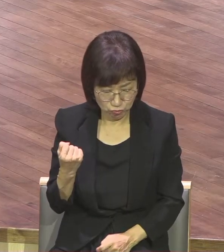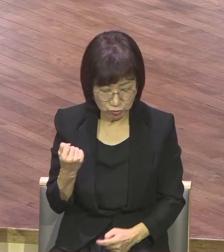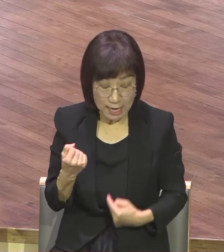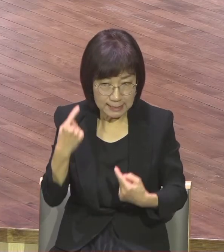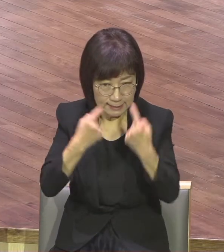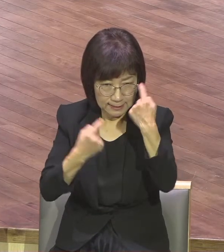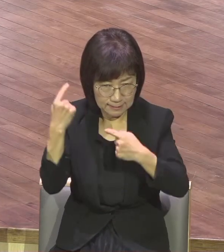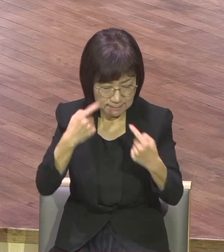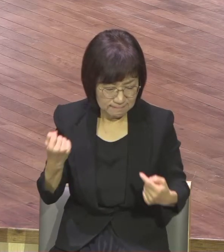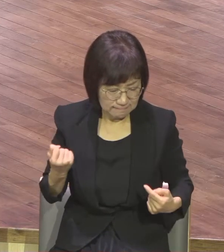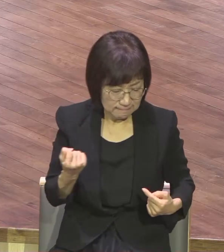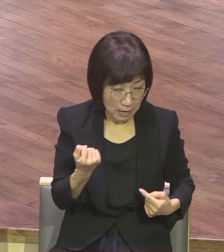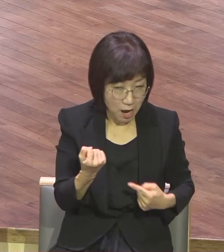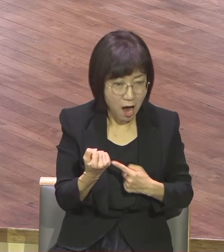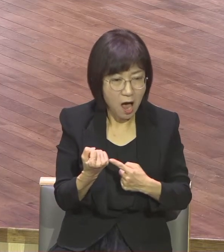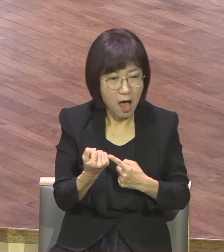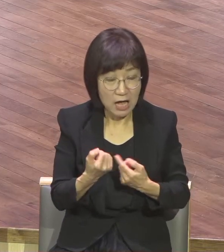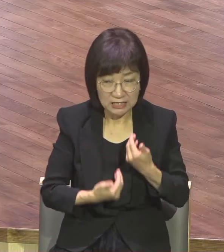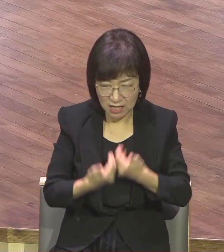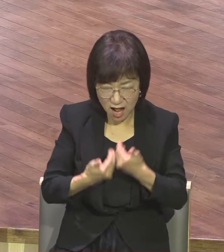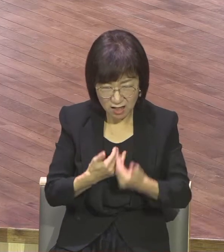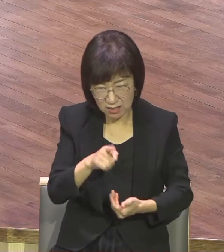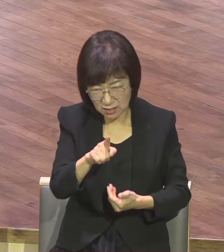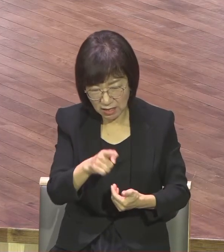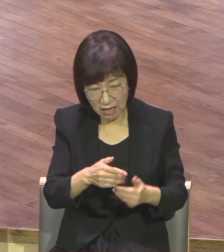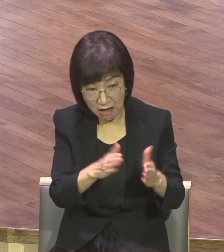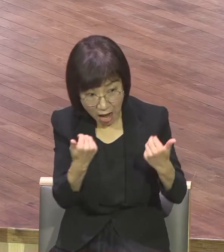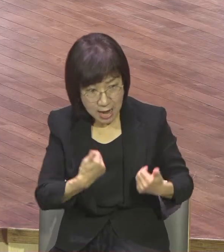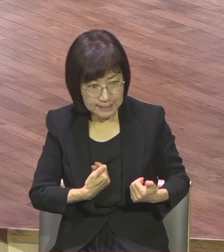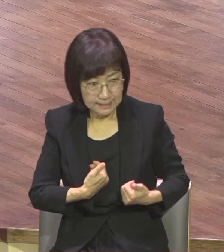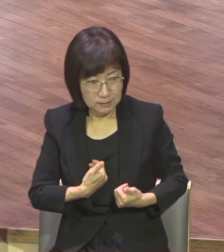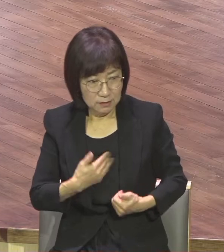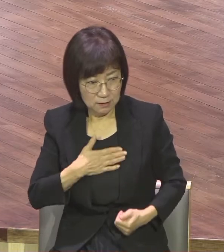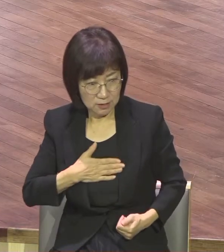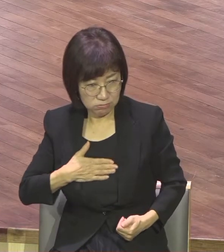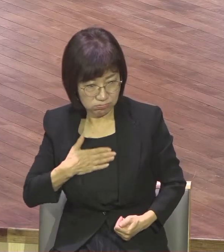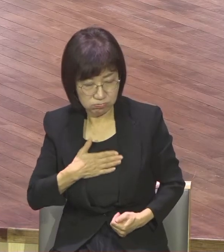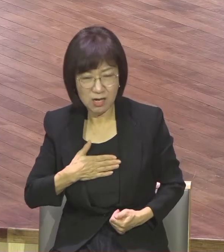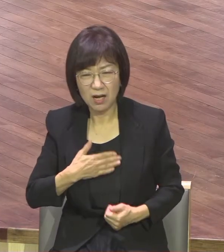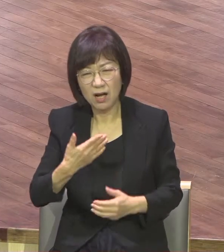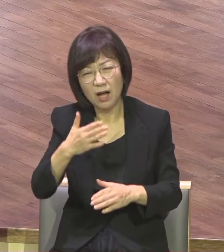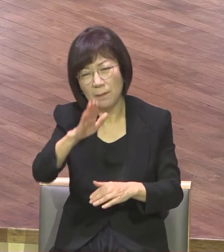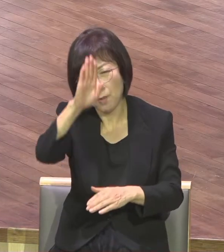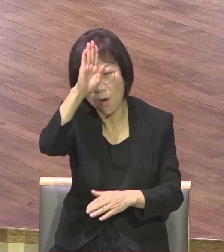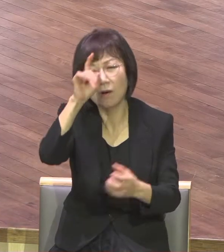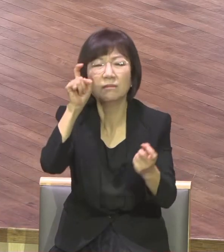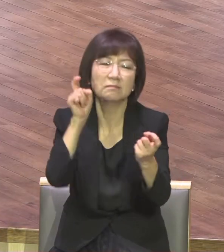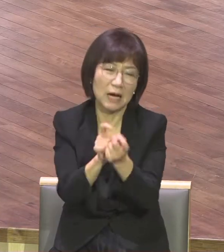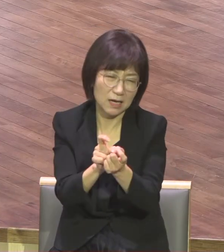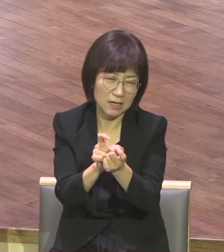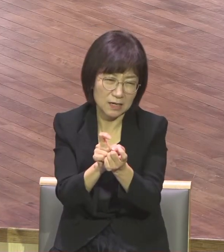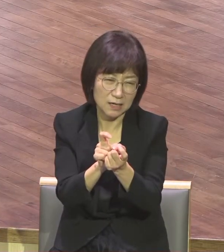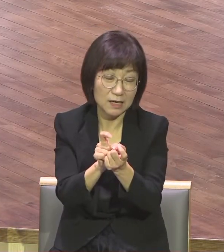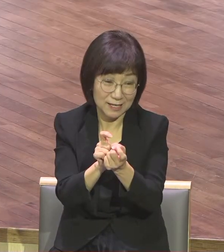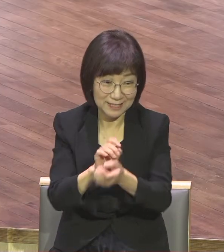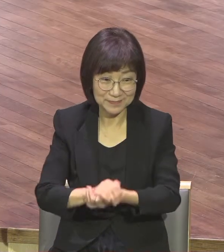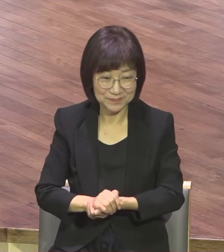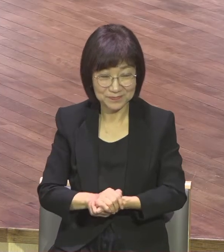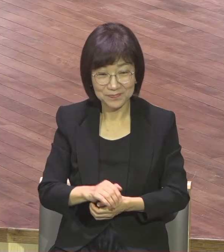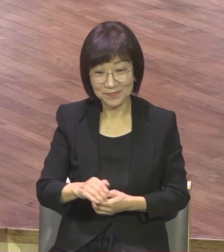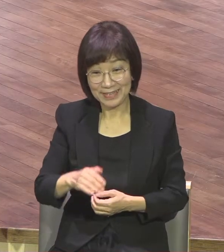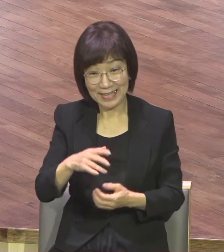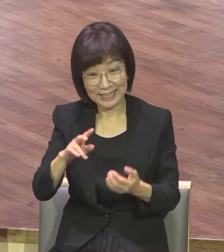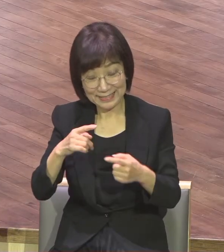상처가 많아서 그래요. 너무 갈등이 많고 너무 고민이 많으니까 그 전부 병으로 되는 겁니다. 여러분